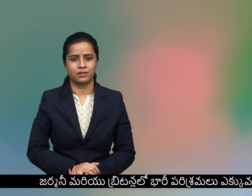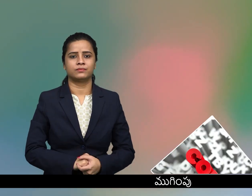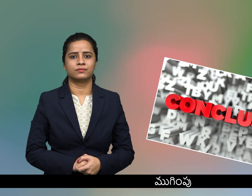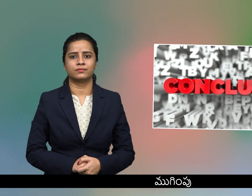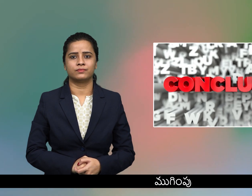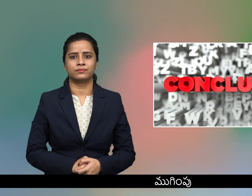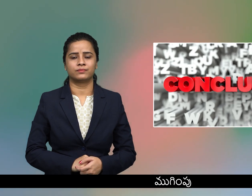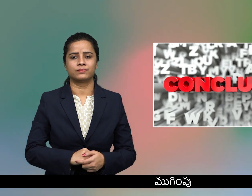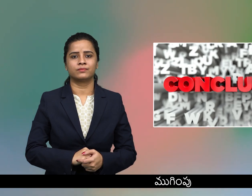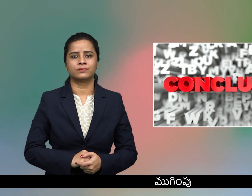ముగింపు.